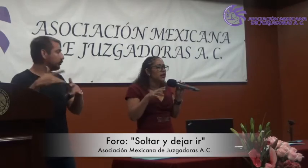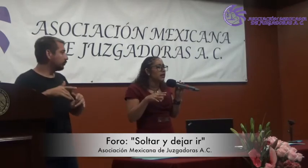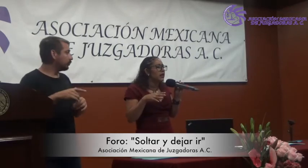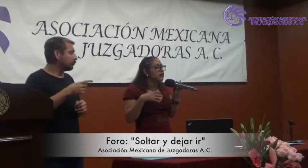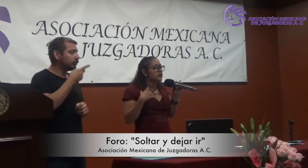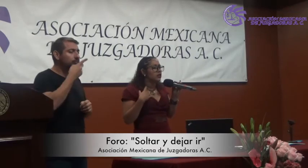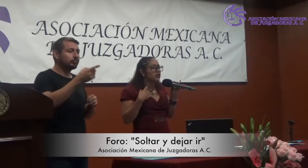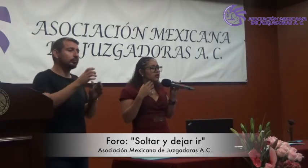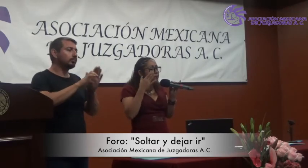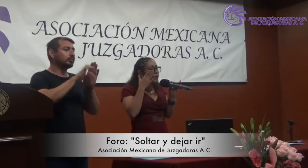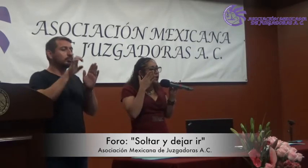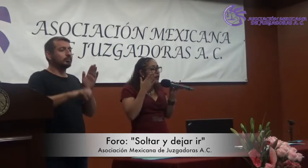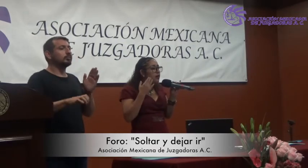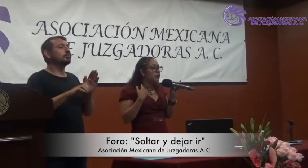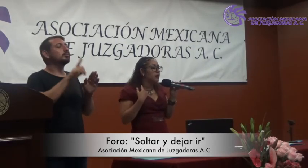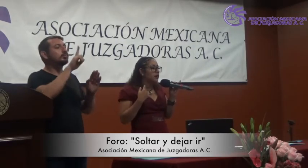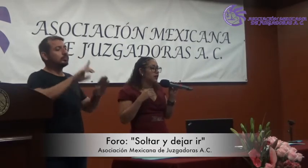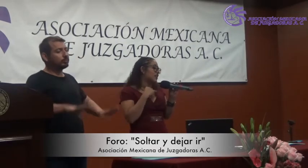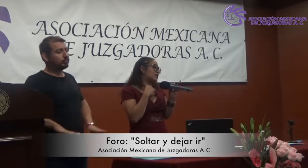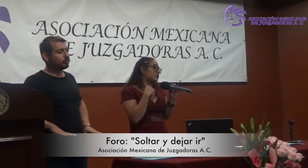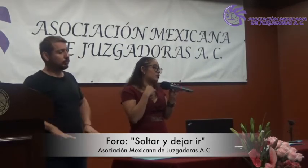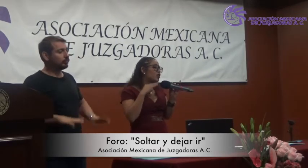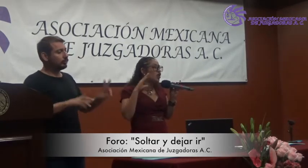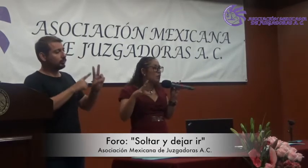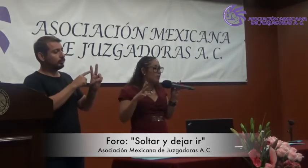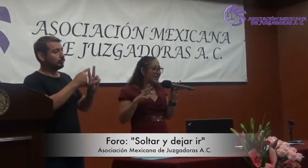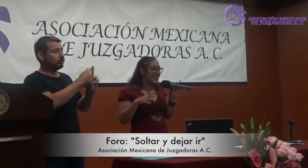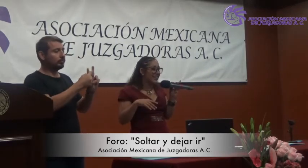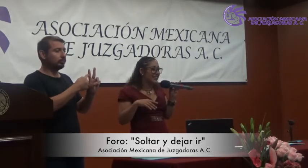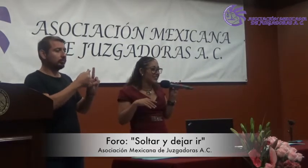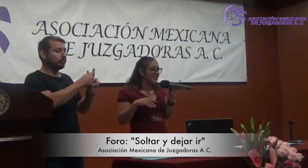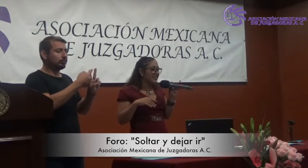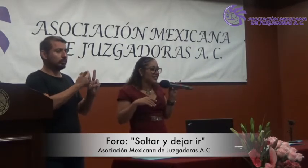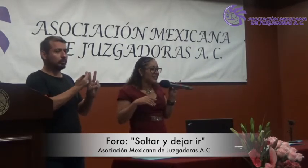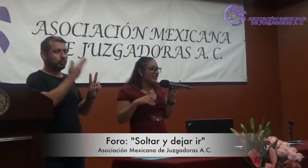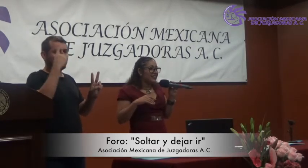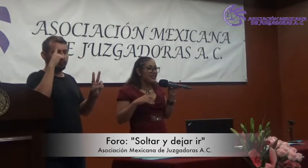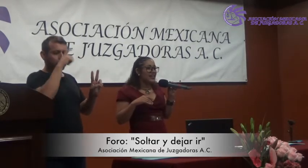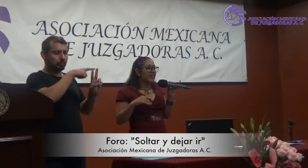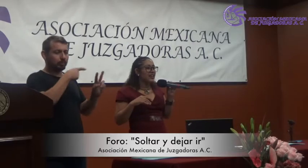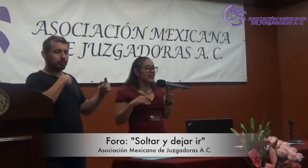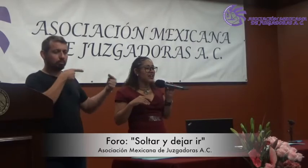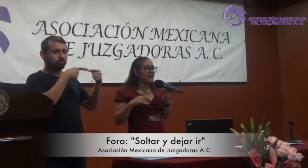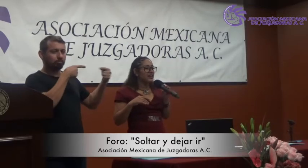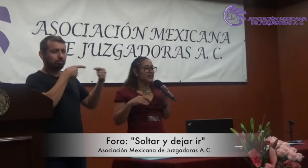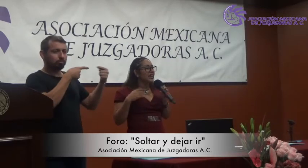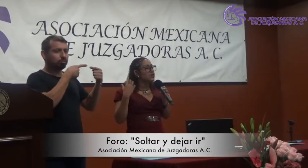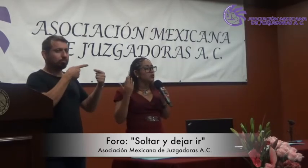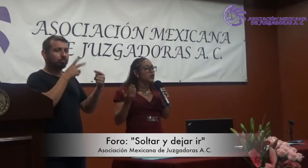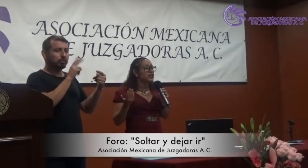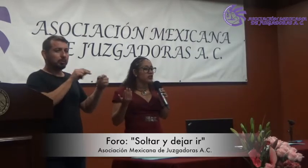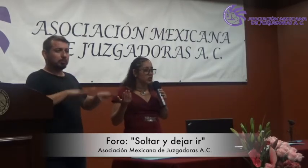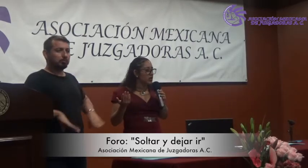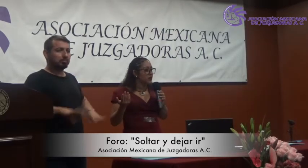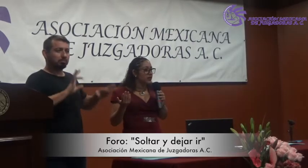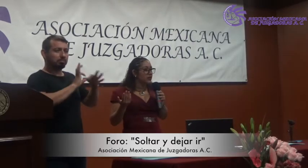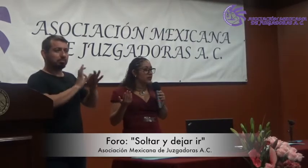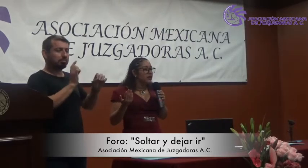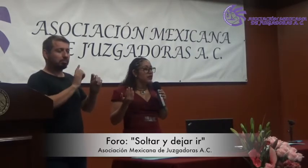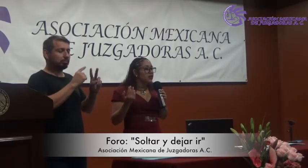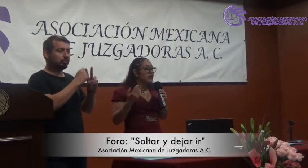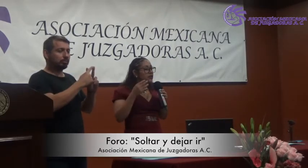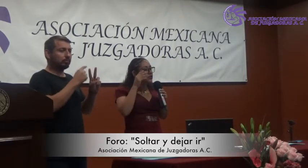Hablemos de una relación de pareja que es muy complicada, que ya es muy